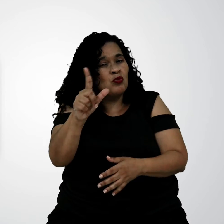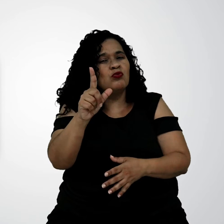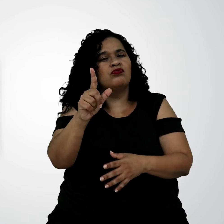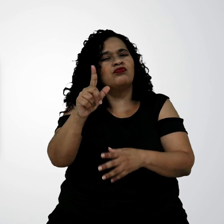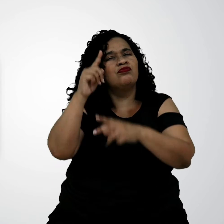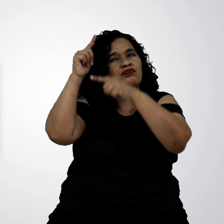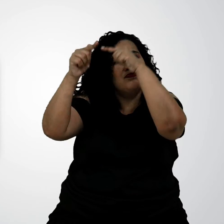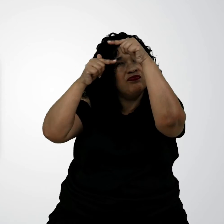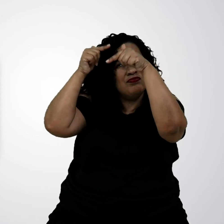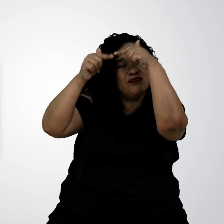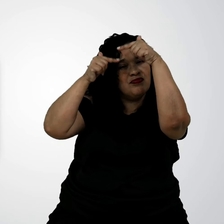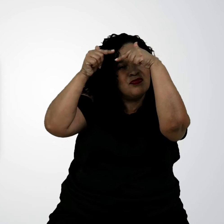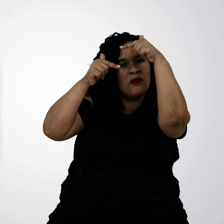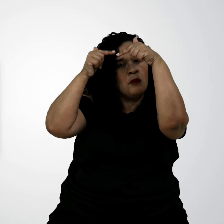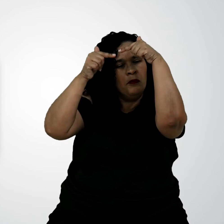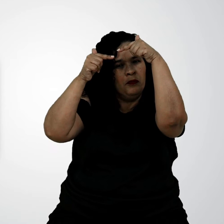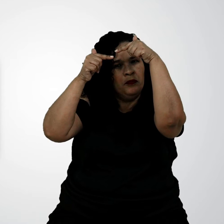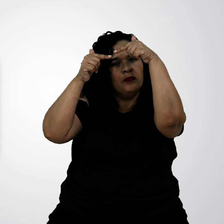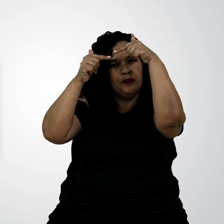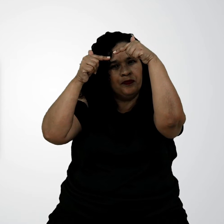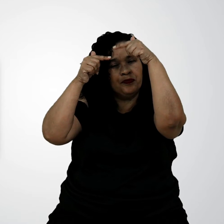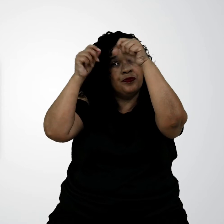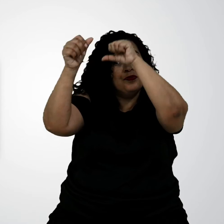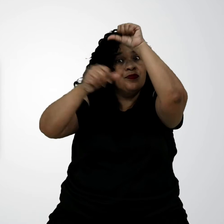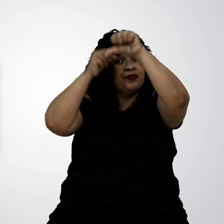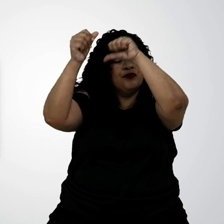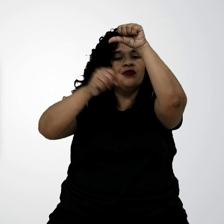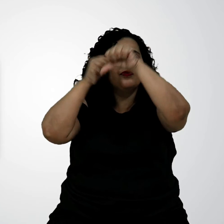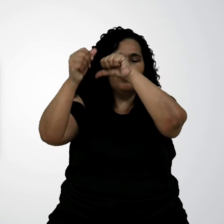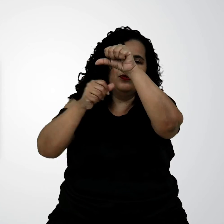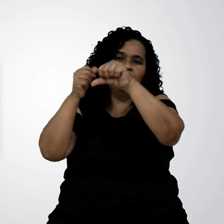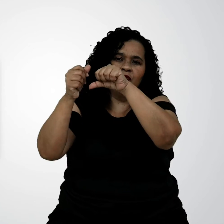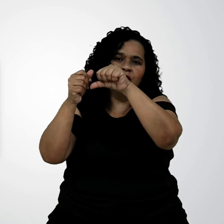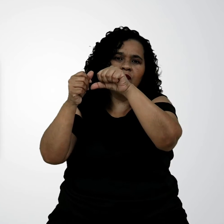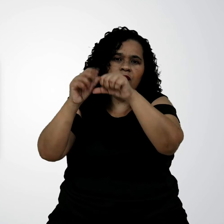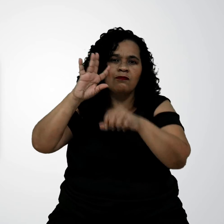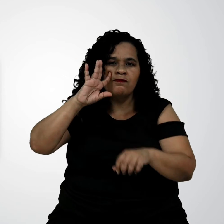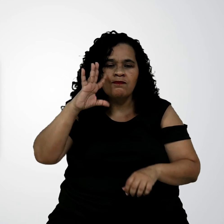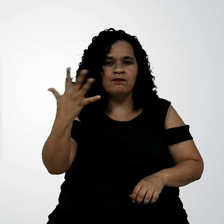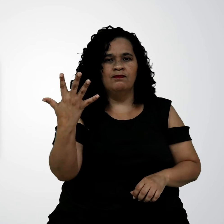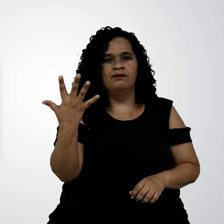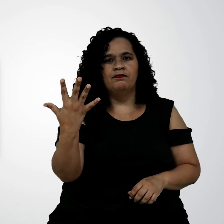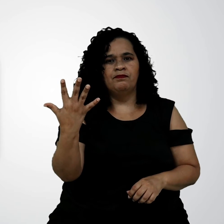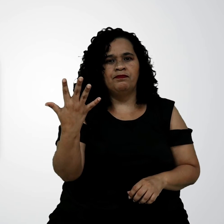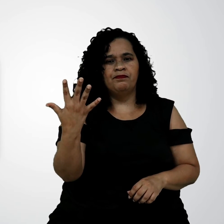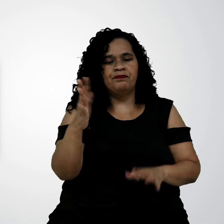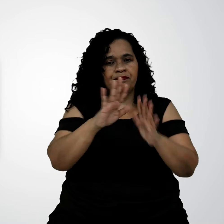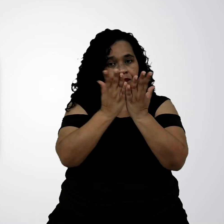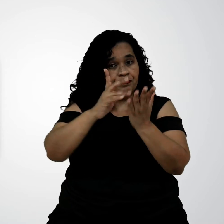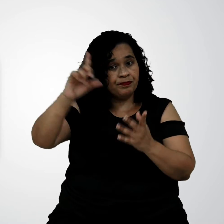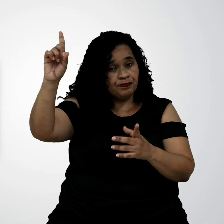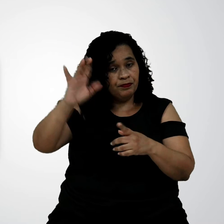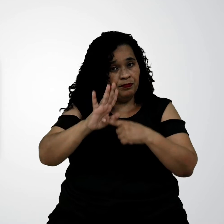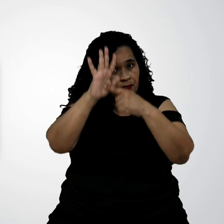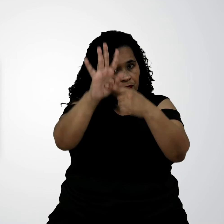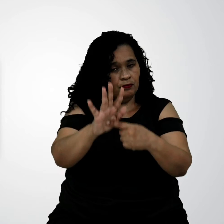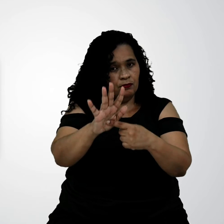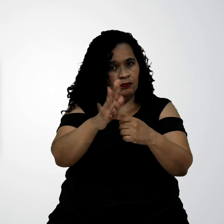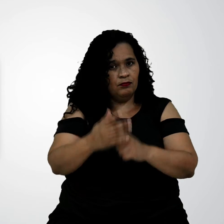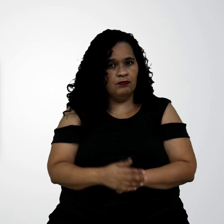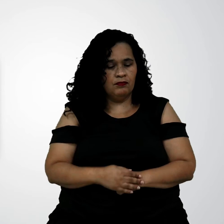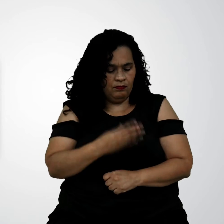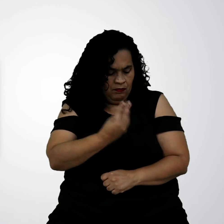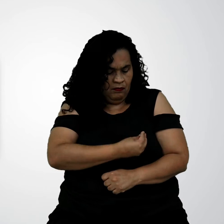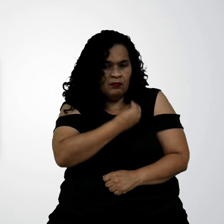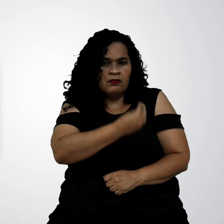mentalidade não mudar, nós não conseguiremos resultados. A palavra de Deus diz assim, transformem-se